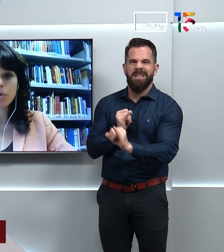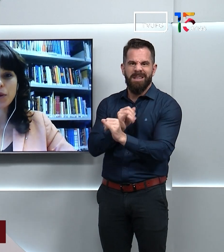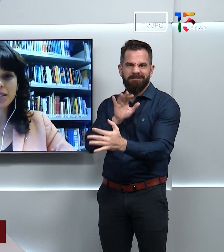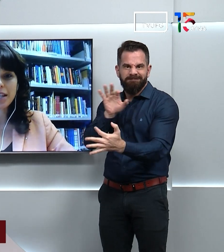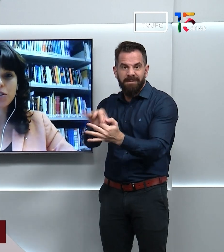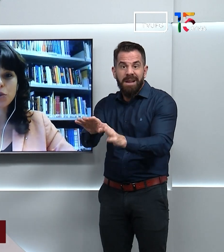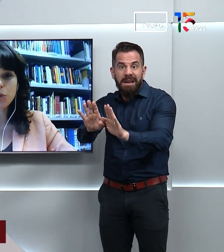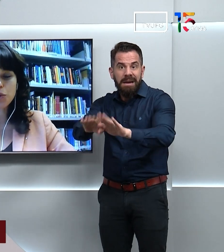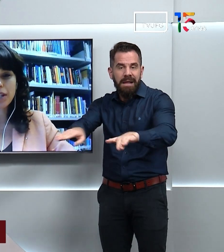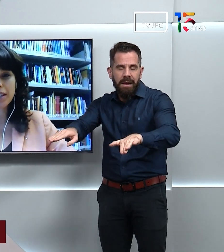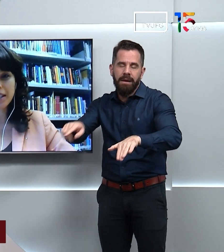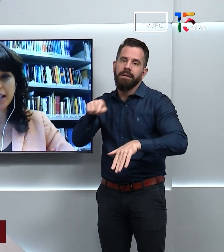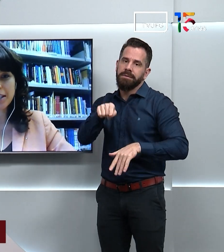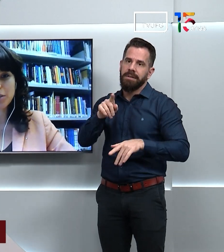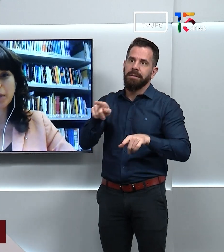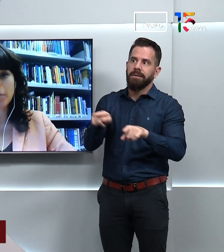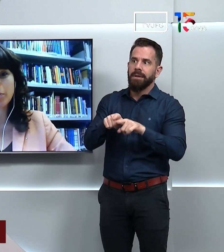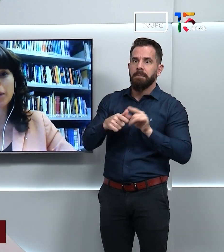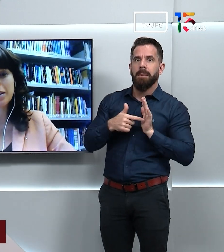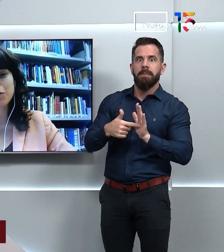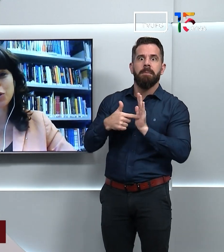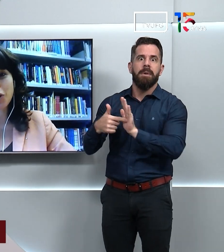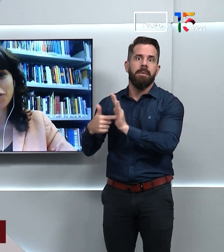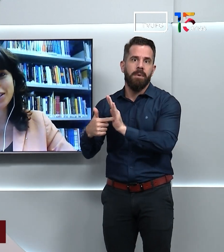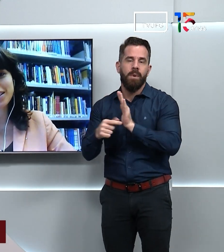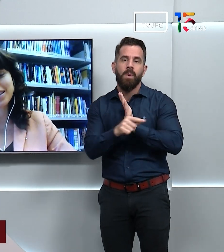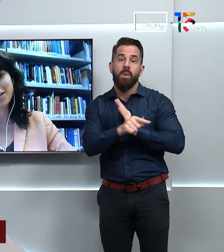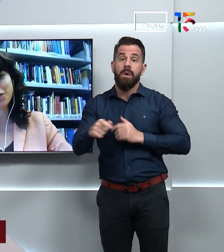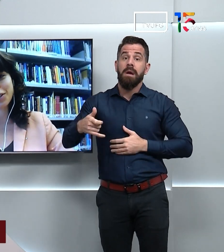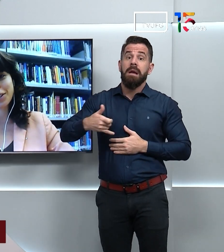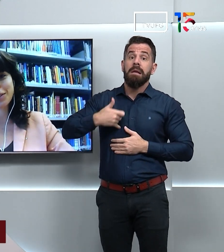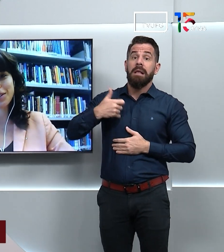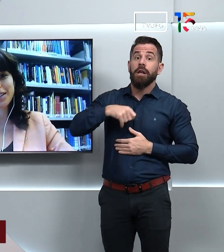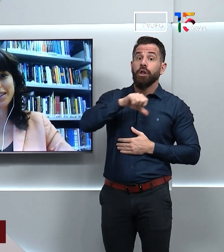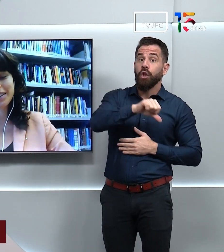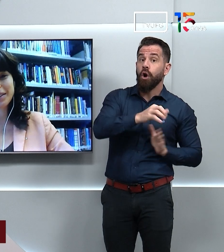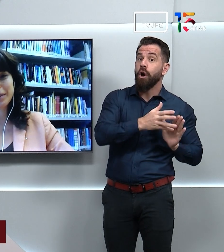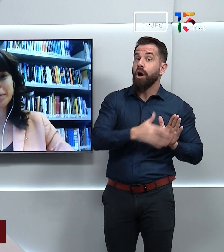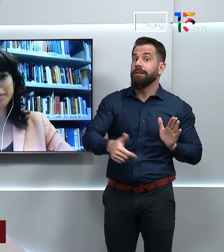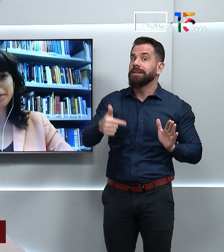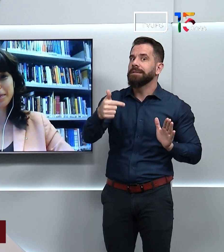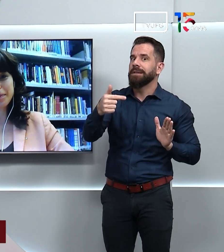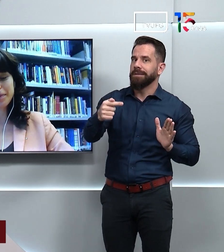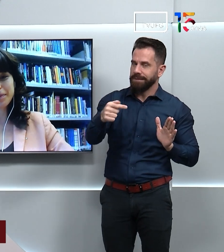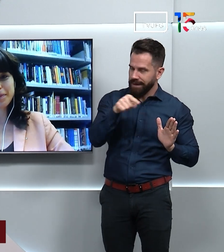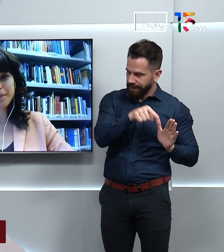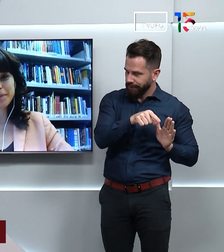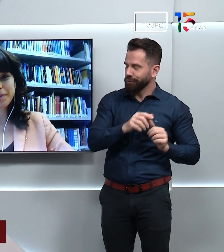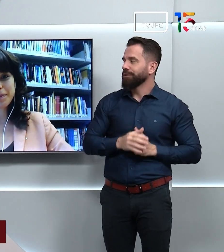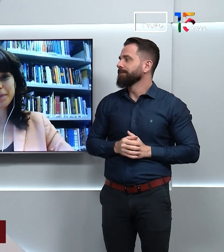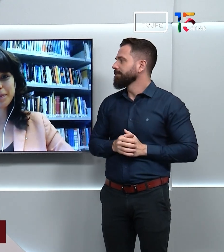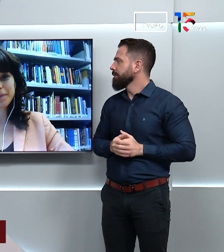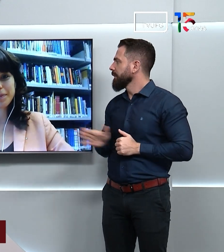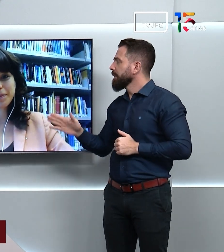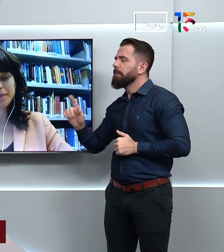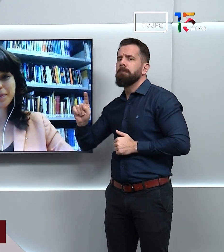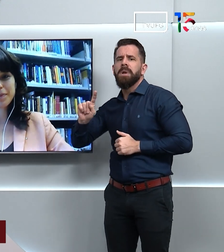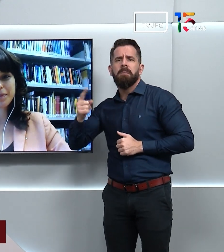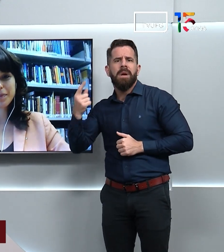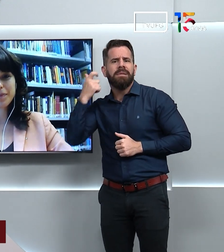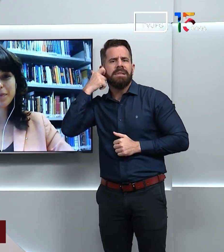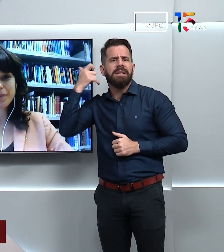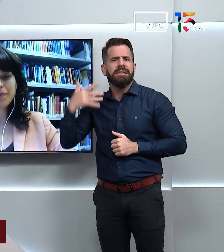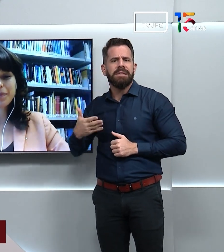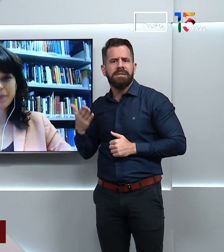pesquisa sobre o acesso e uso da internet pela população de 9 a 17 anos. Bom, eu queria que primeiro você fizesse uma descrição